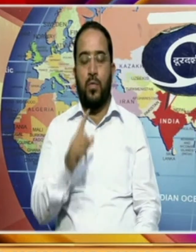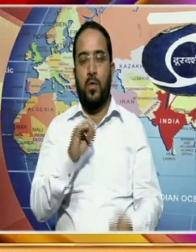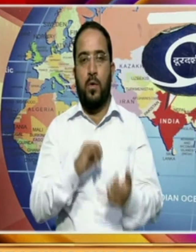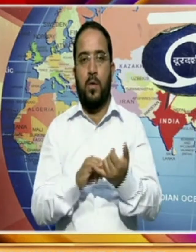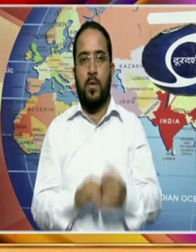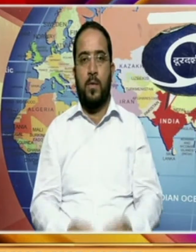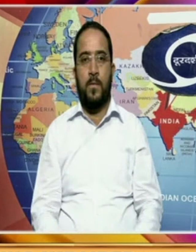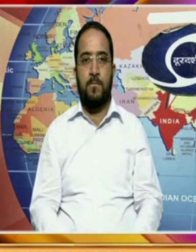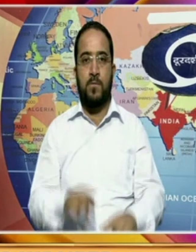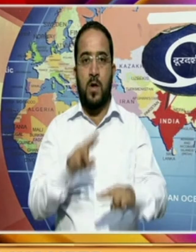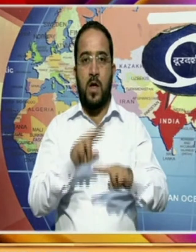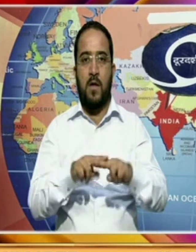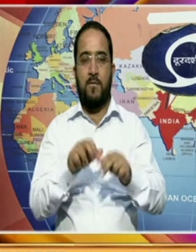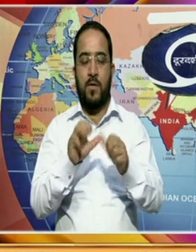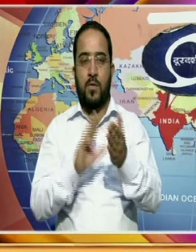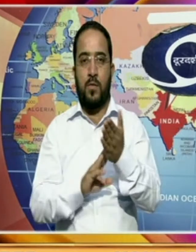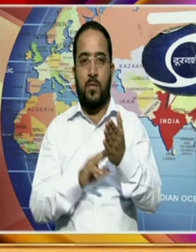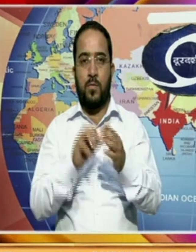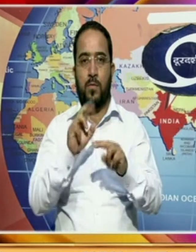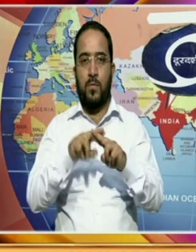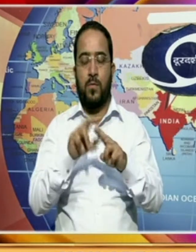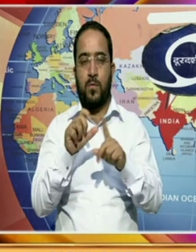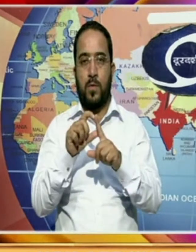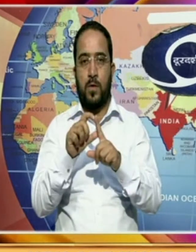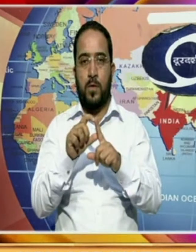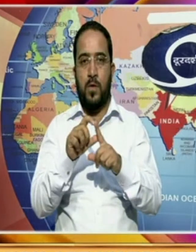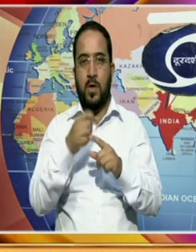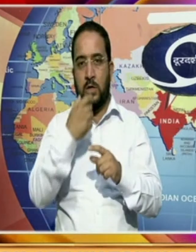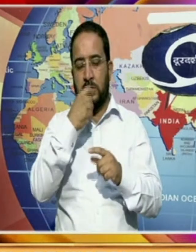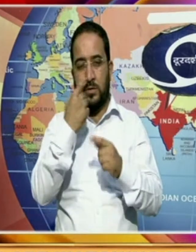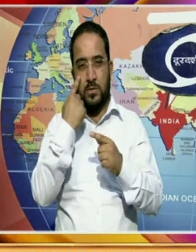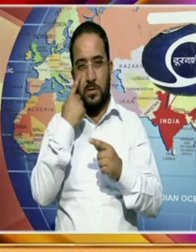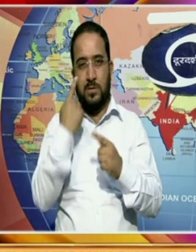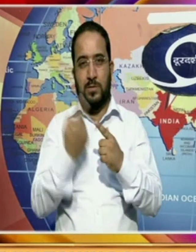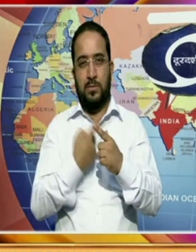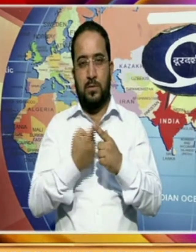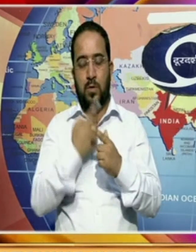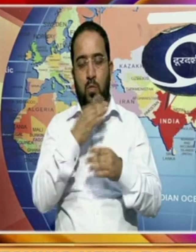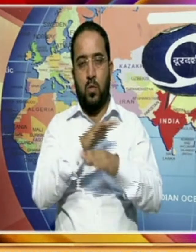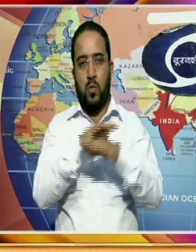अमूरी सार्फीन की वजारत ने कहा कि बफर से प्याज को ठिकाने लगाना शुरू किया गया है